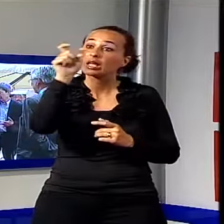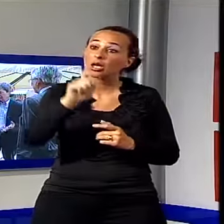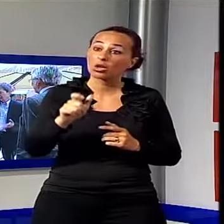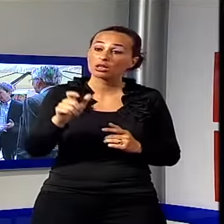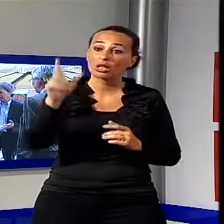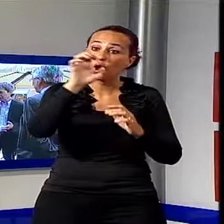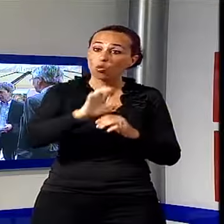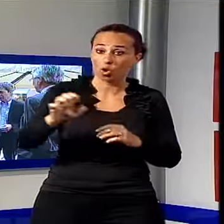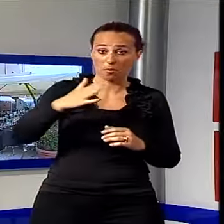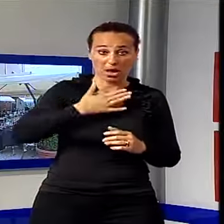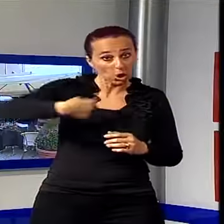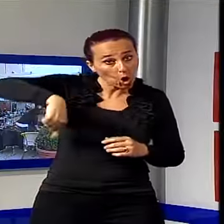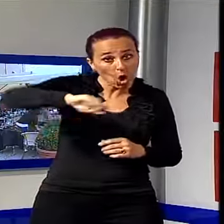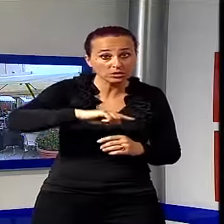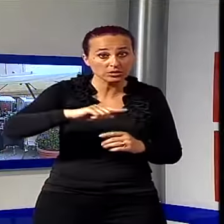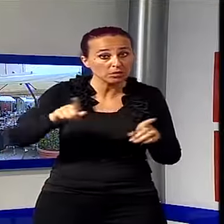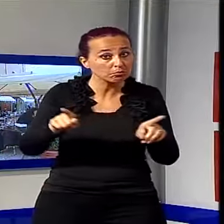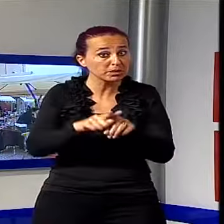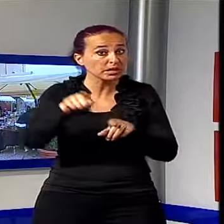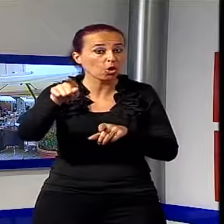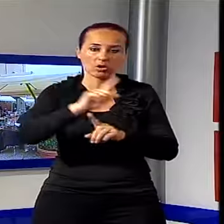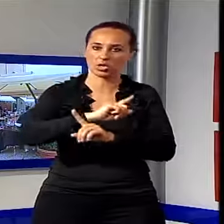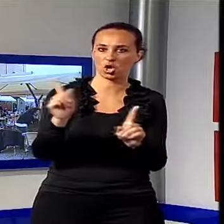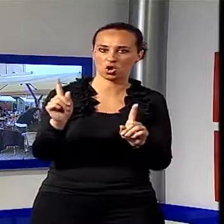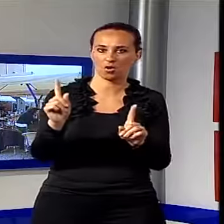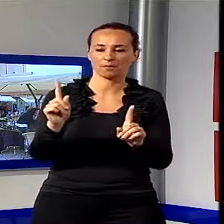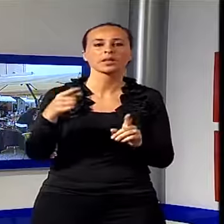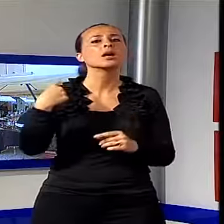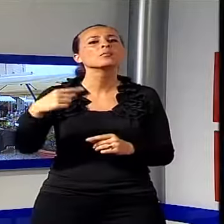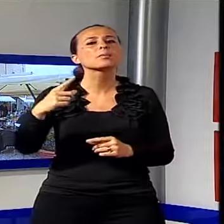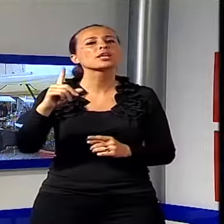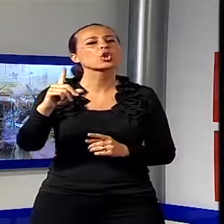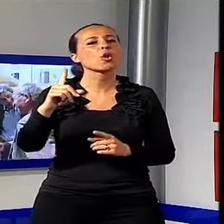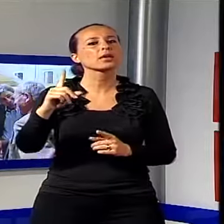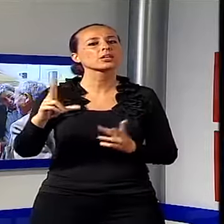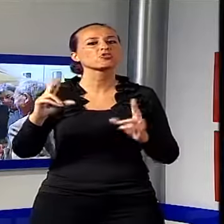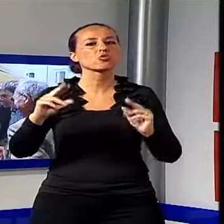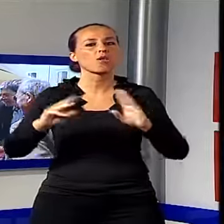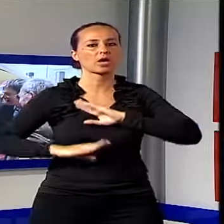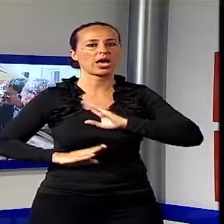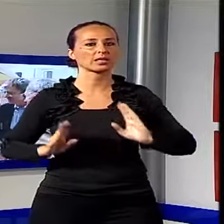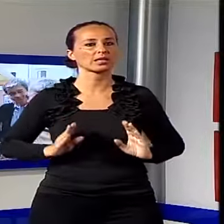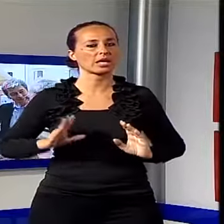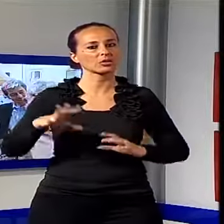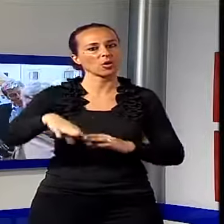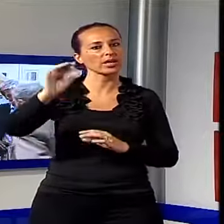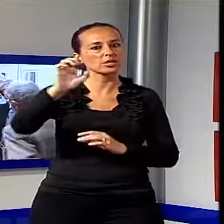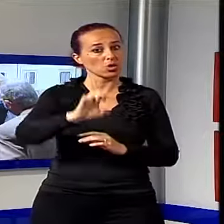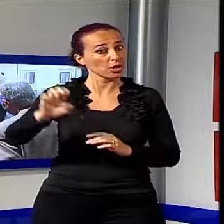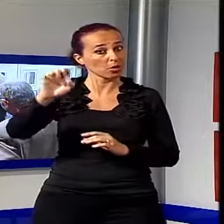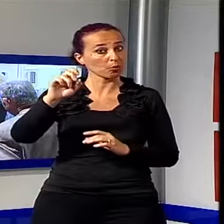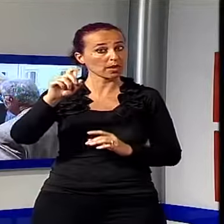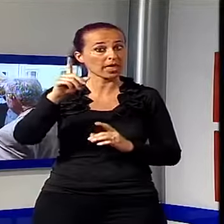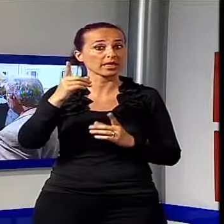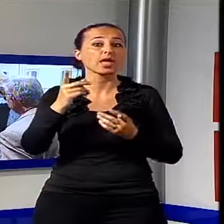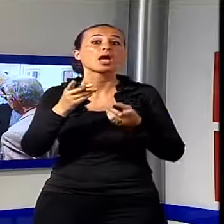già 5 anni all'Europarlamento, è di nuovo candidato alle elezioni europee per il PD alle idee chiare. Le ha ribadite nella sua tappa